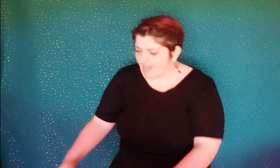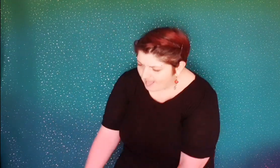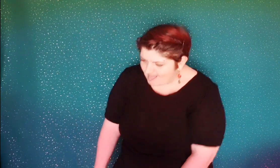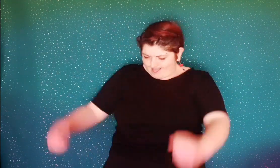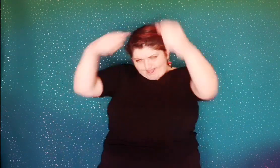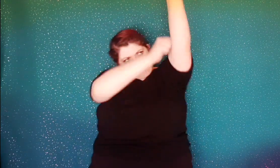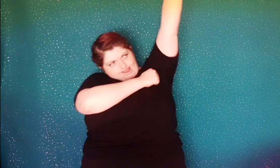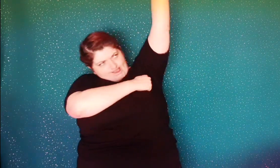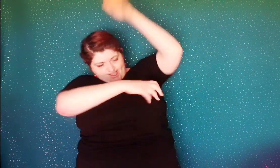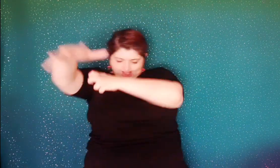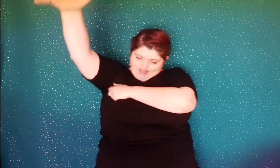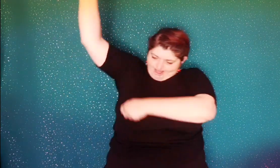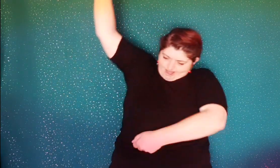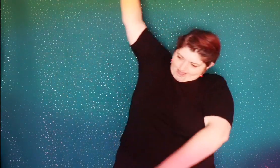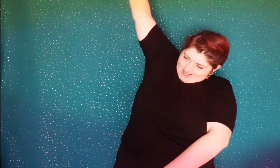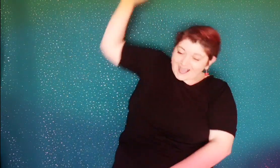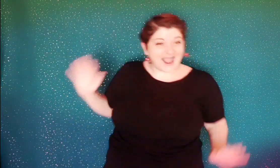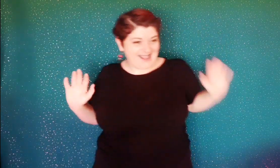s'habille tout seul,